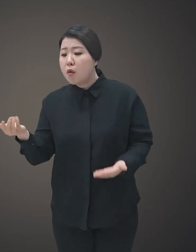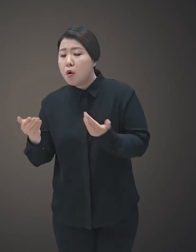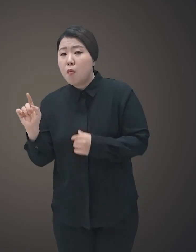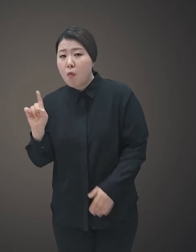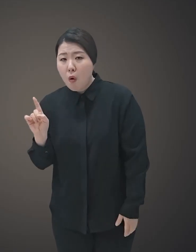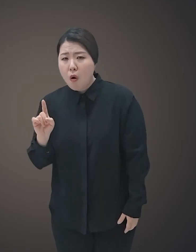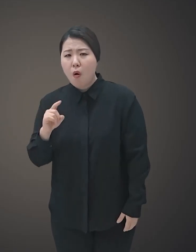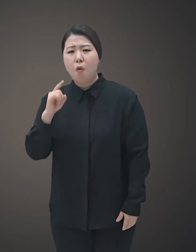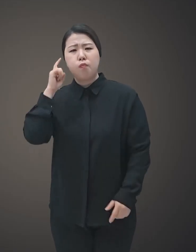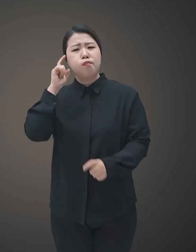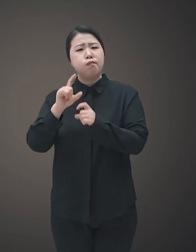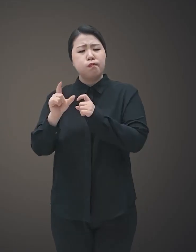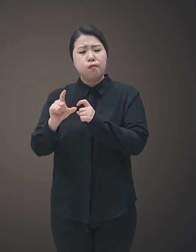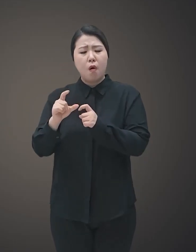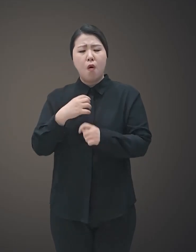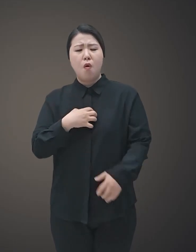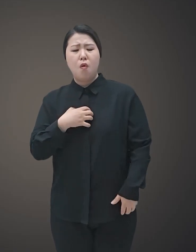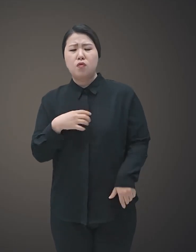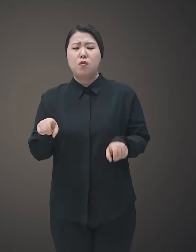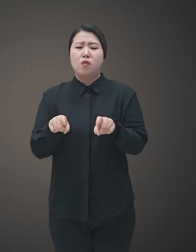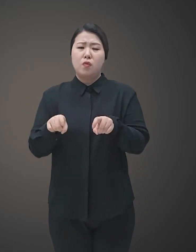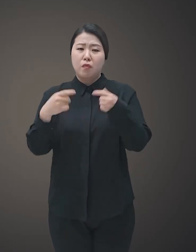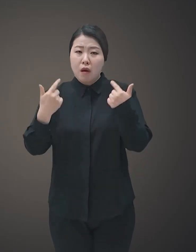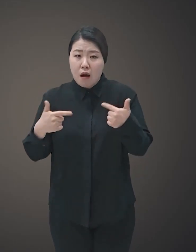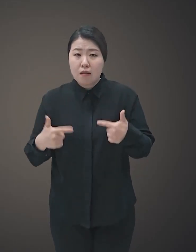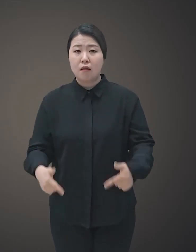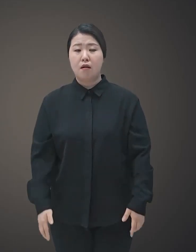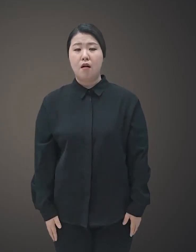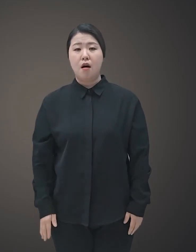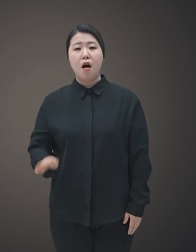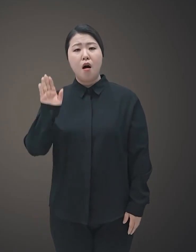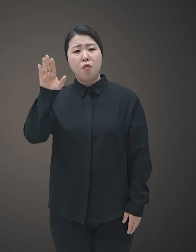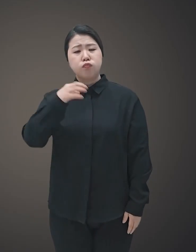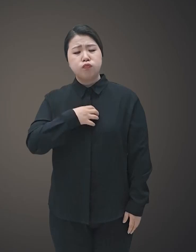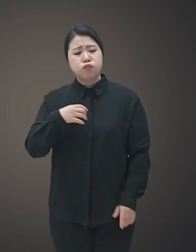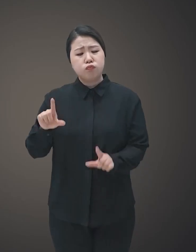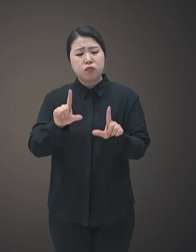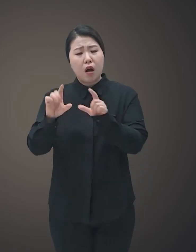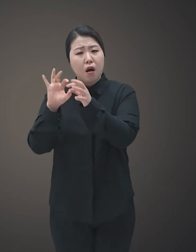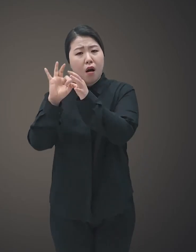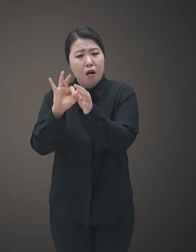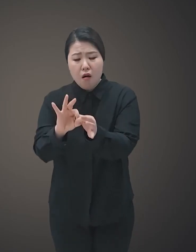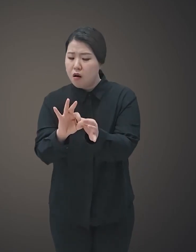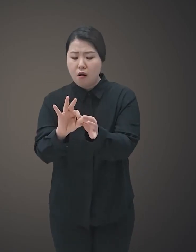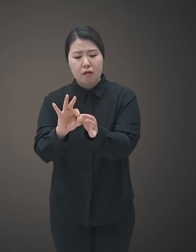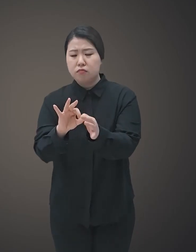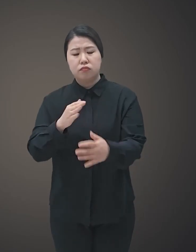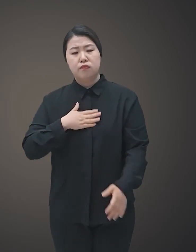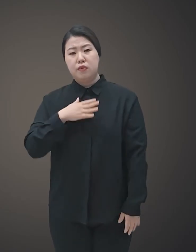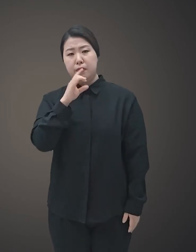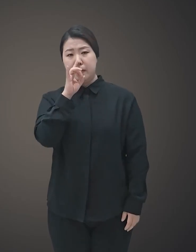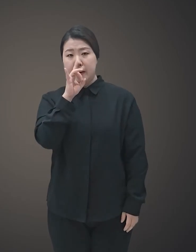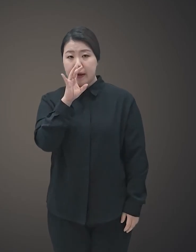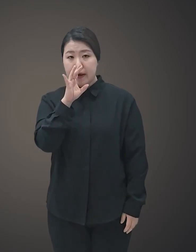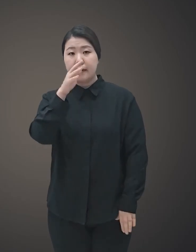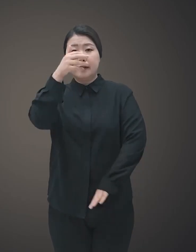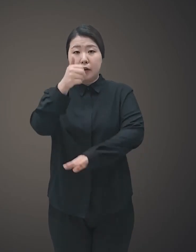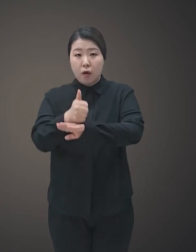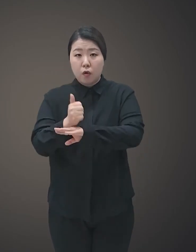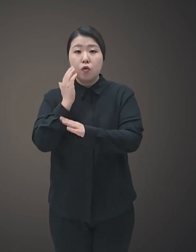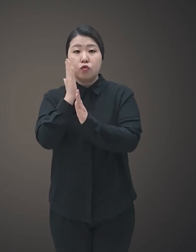일을 고민했고 항시 불안하고 또 초조했습니다. 이대로 살 수는 없을 것 같았습니다. 방황